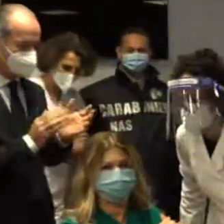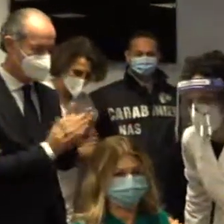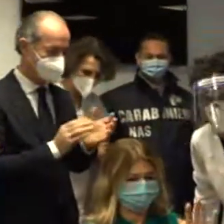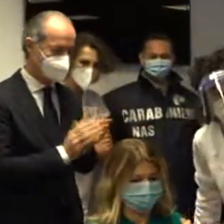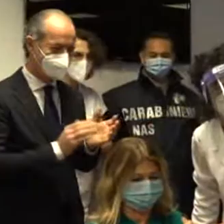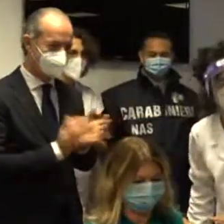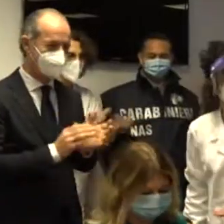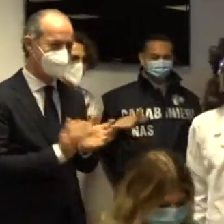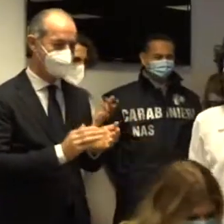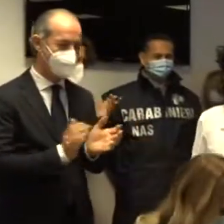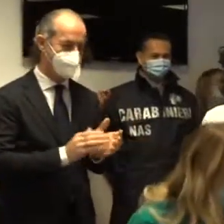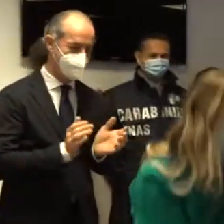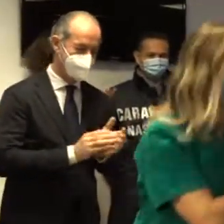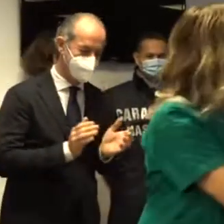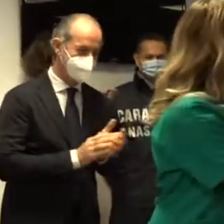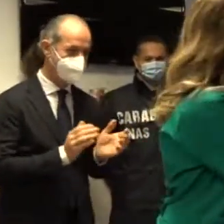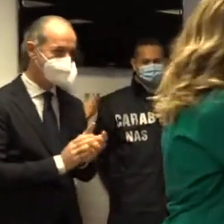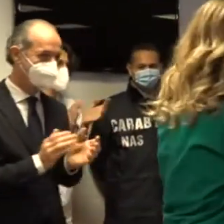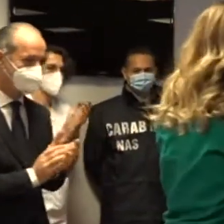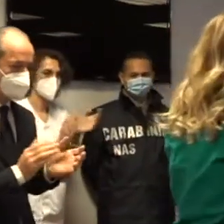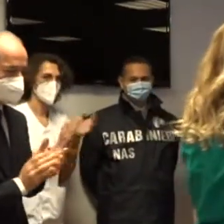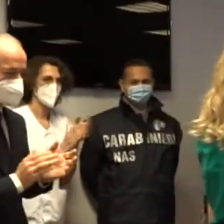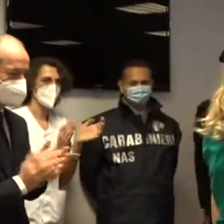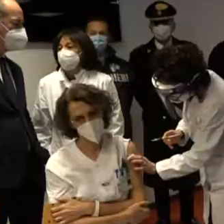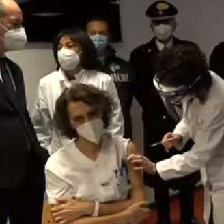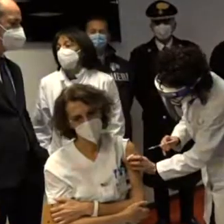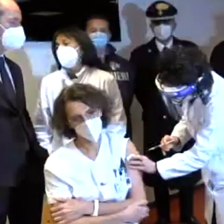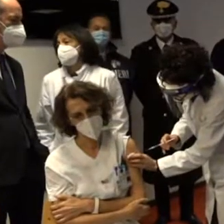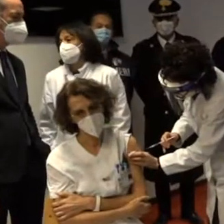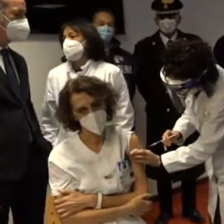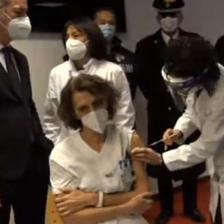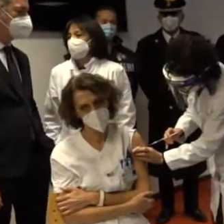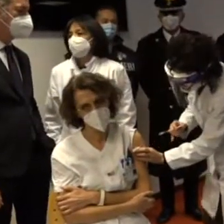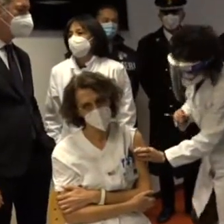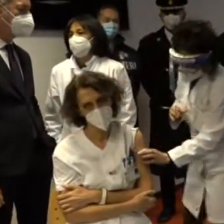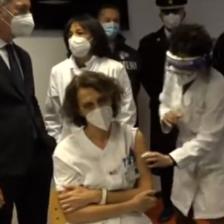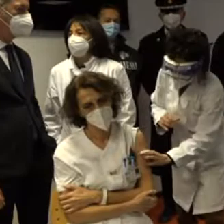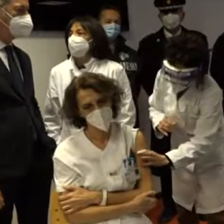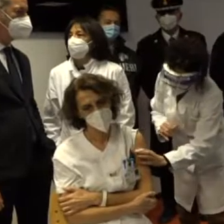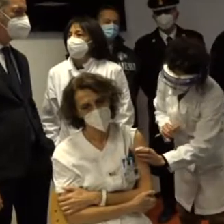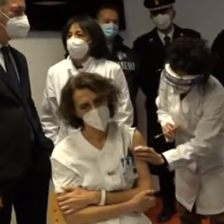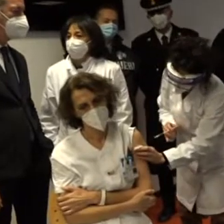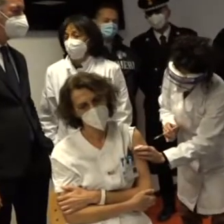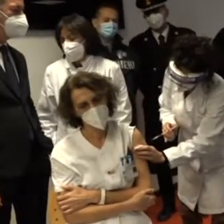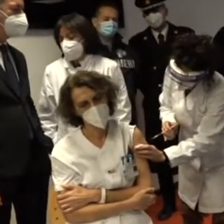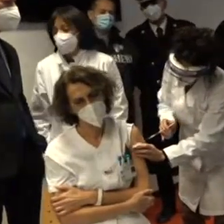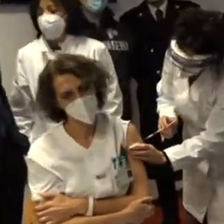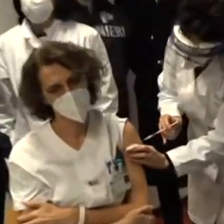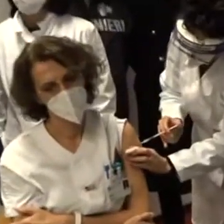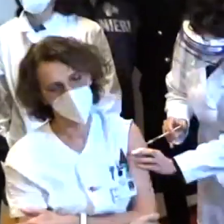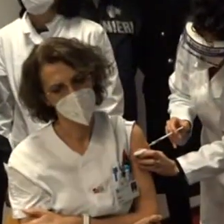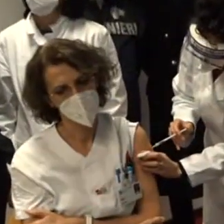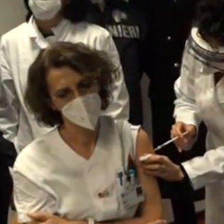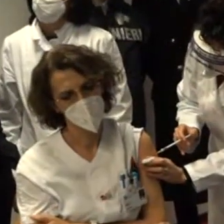i tempi di copertura vaccinale nella categoria della fase 1. Fra pochi giorni, fra l'altro, il governo dividerà nuovamente le regioni